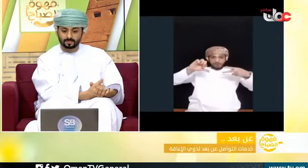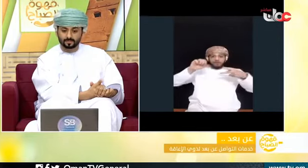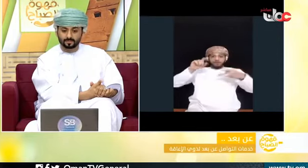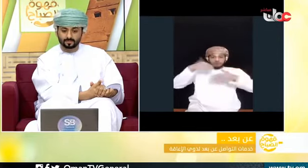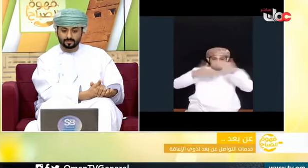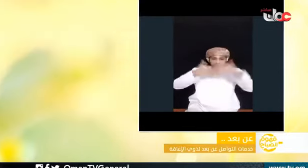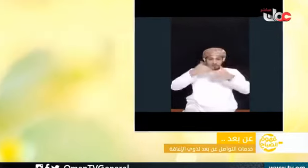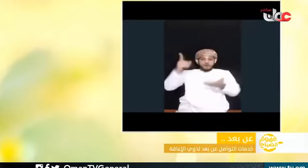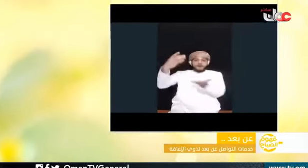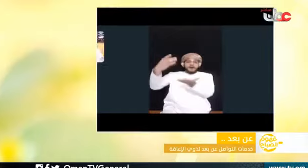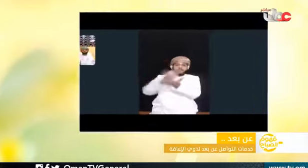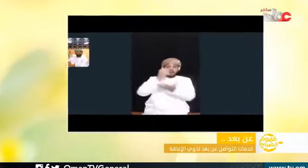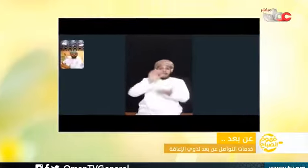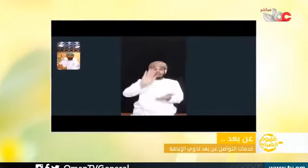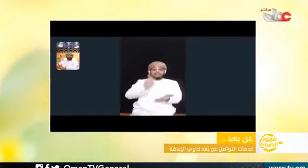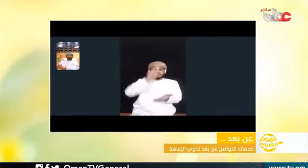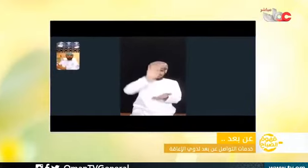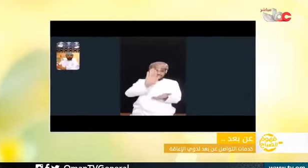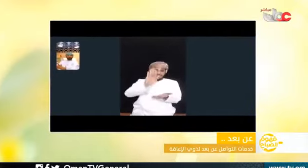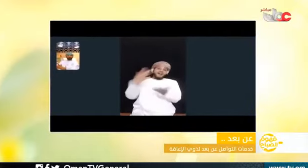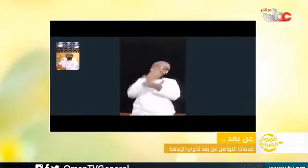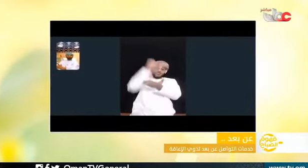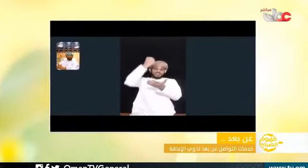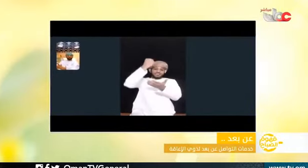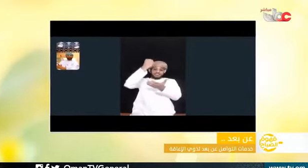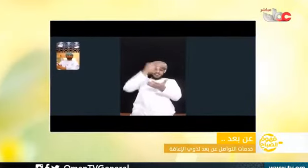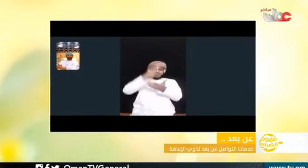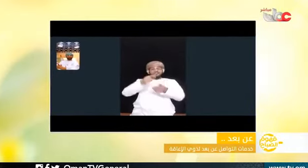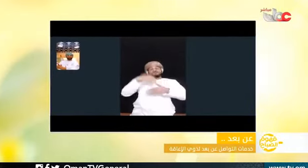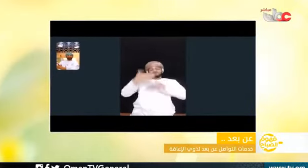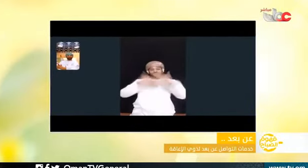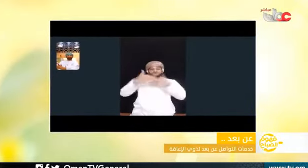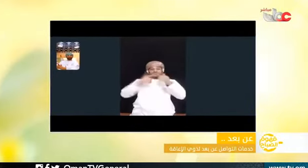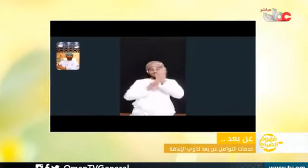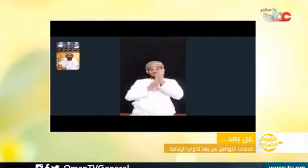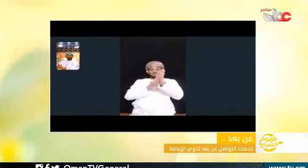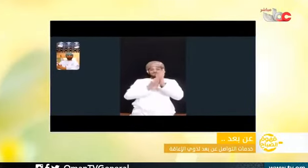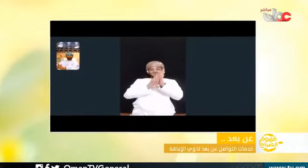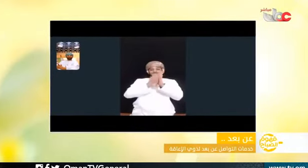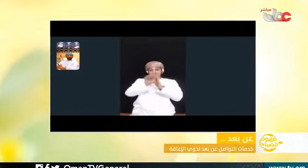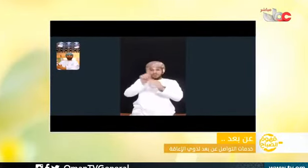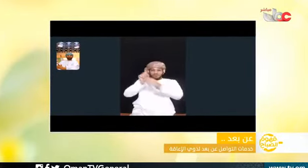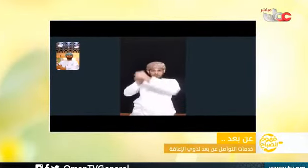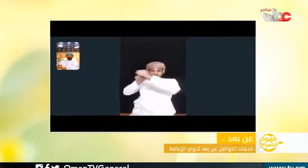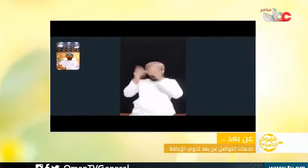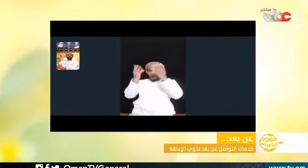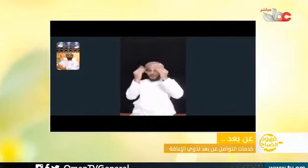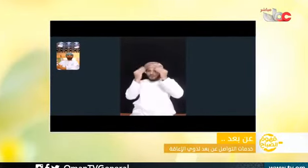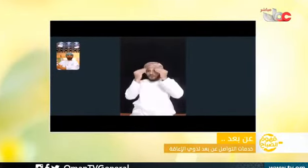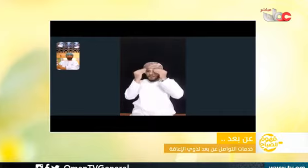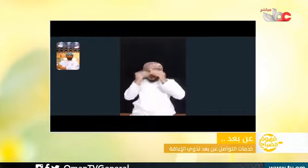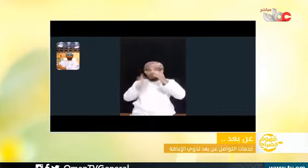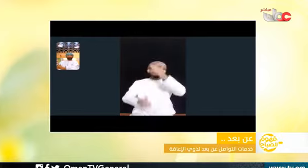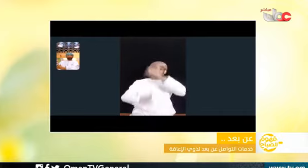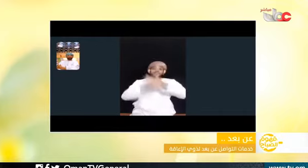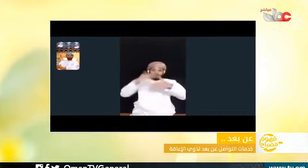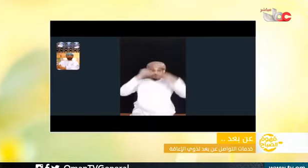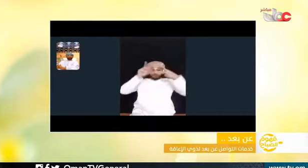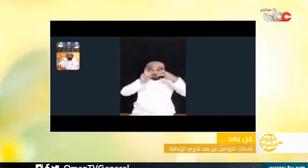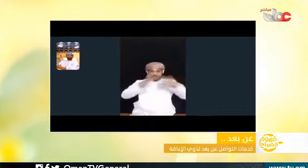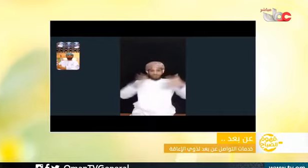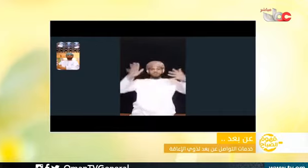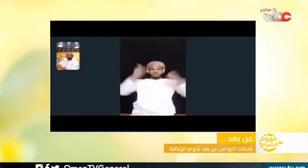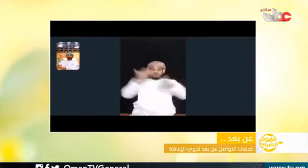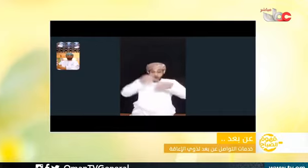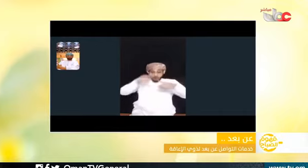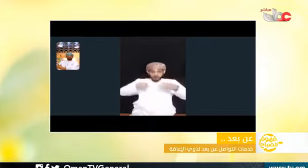خلال 2019 يعني بدأت بتكون يعني فرصة لتطبيق الاتصالات المرئية والتي تخدم ذوي الإعاقة السمعية